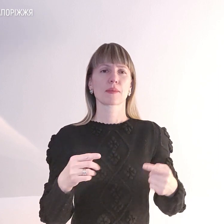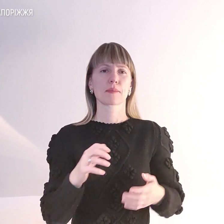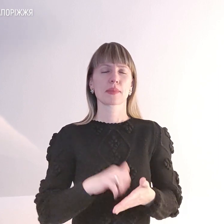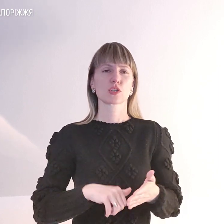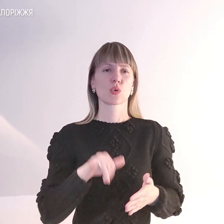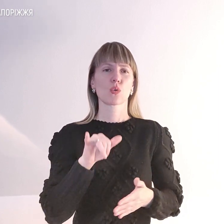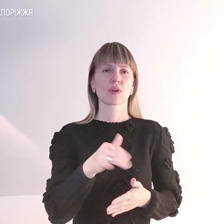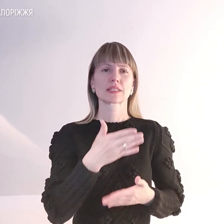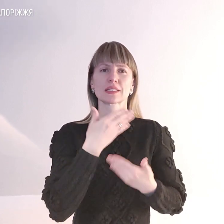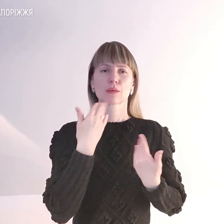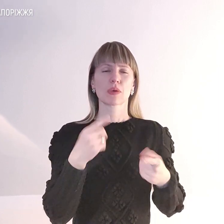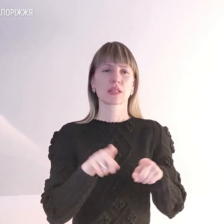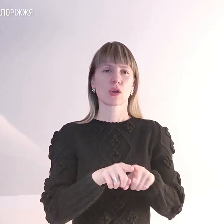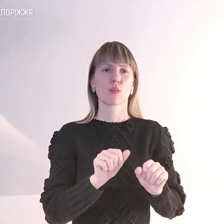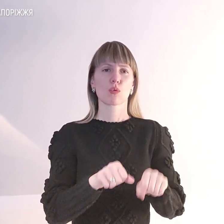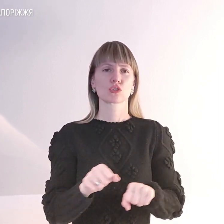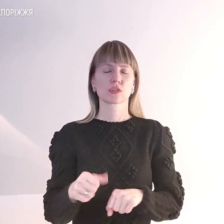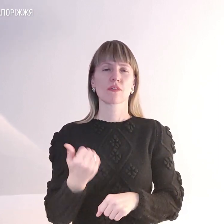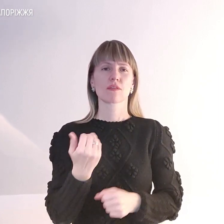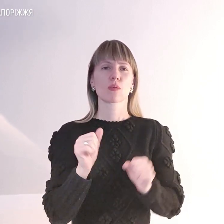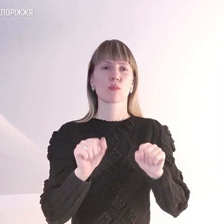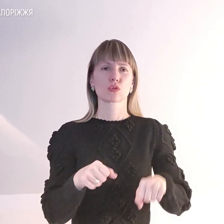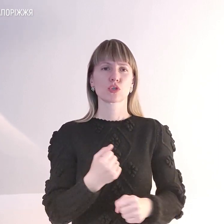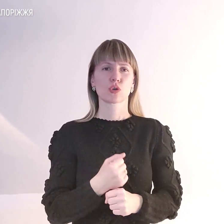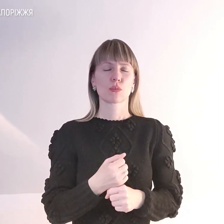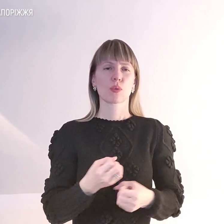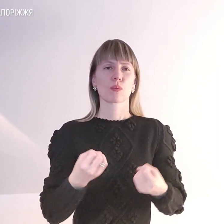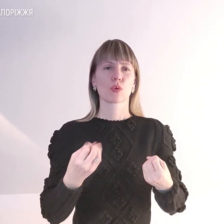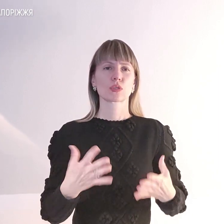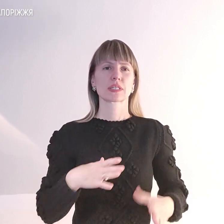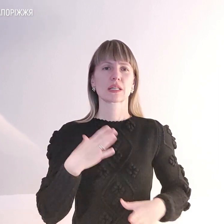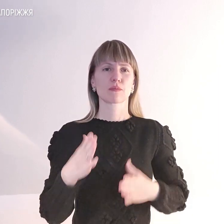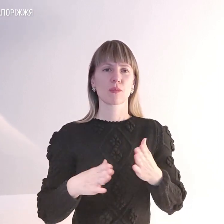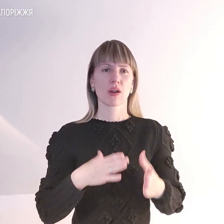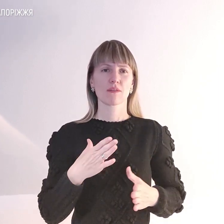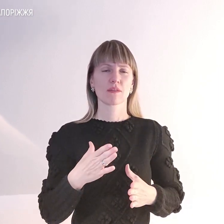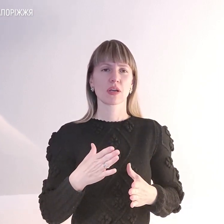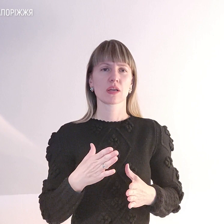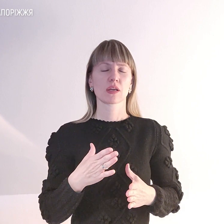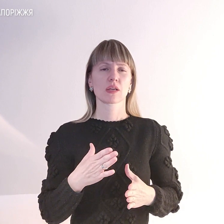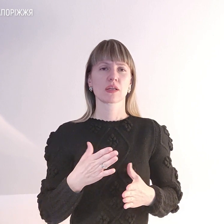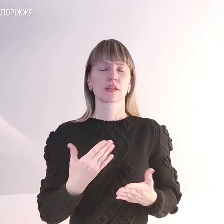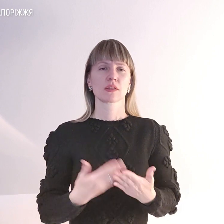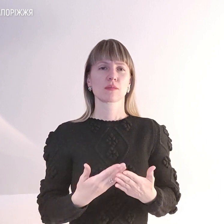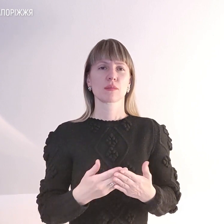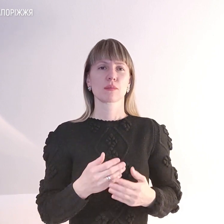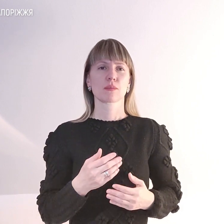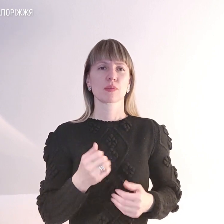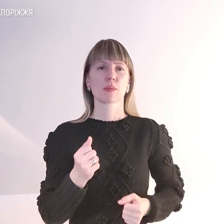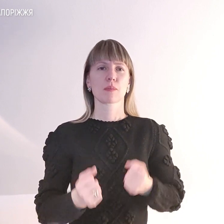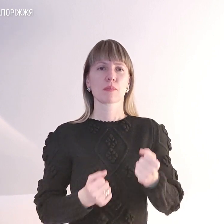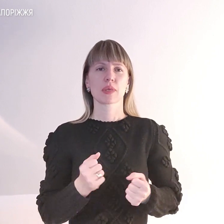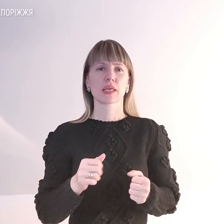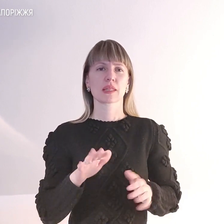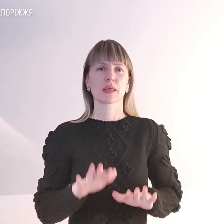вас немає такої можливості, ви можете робити прості вправи, там біг на місці, можна лягти